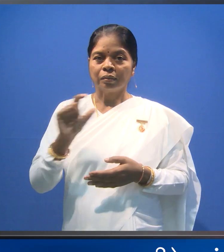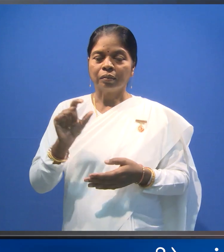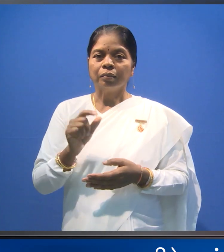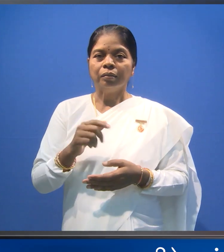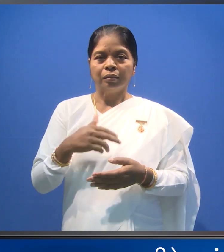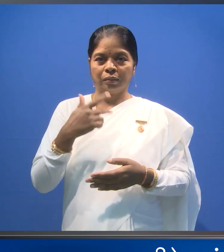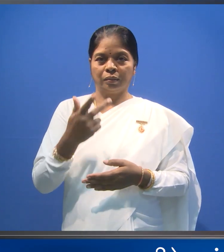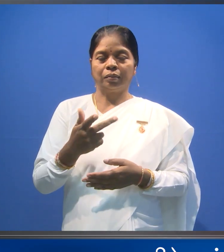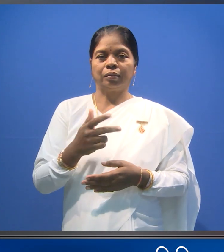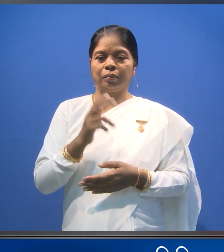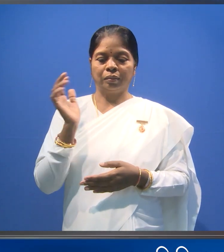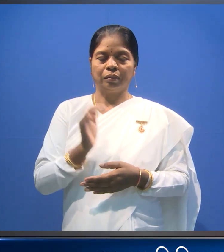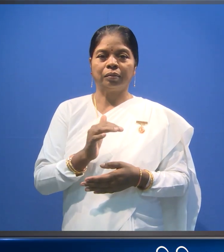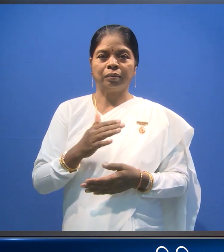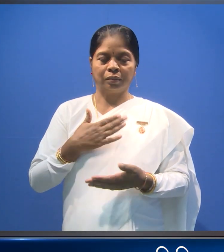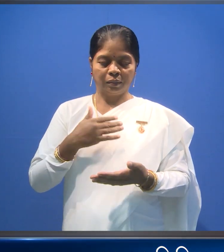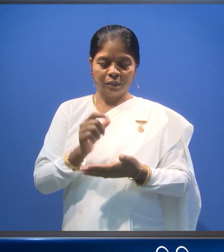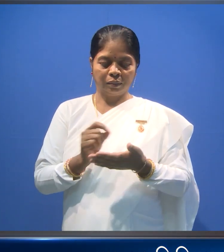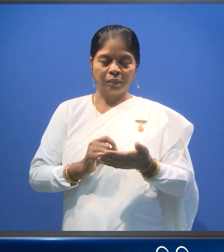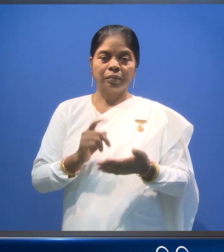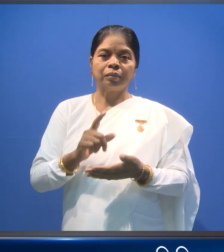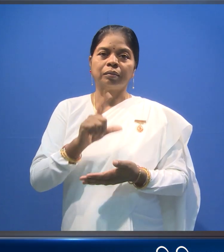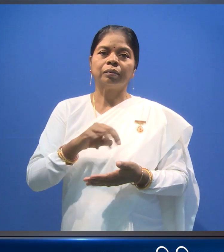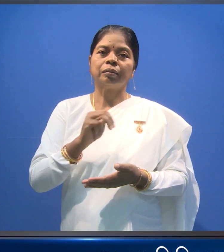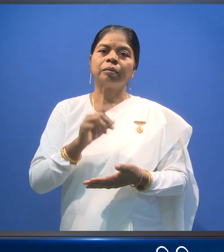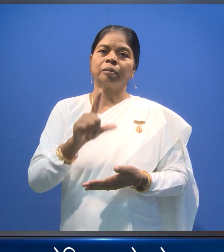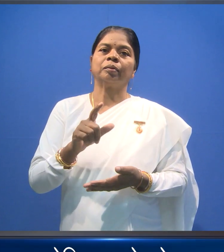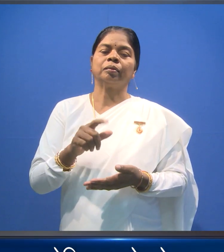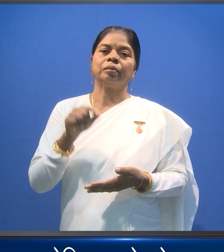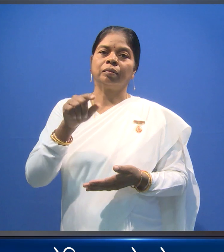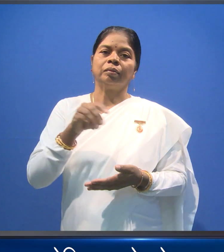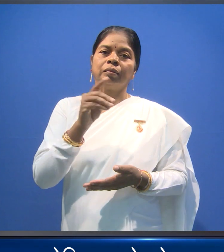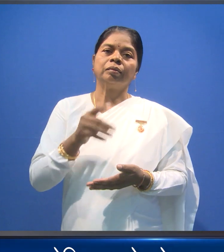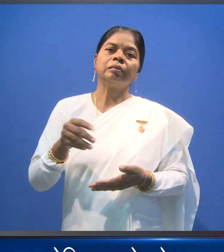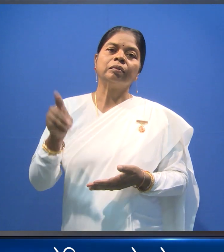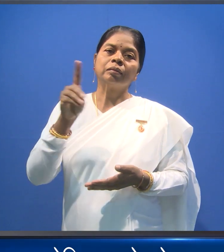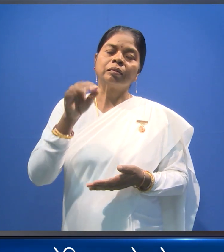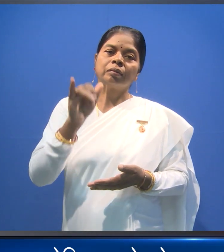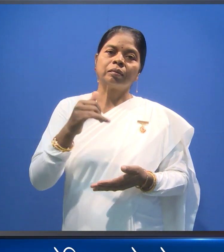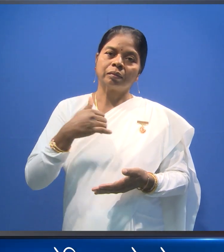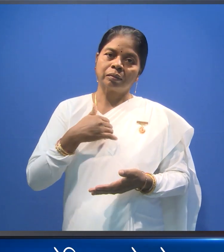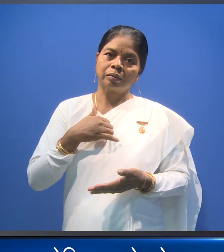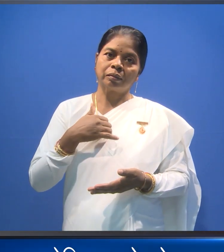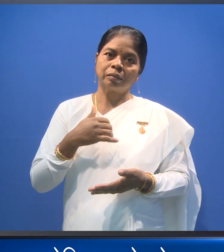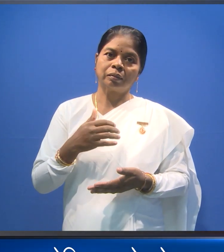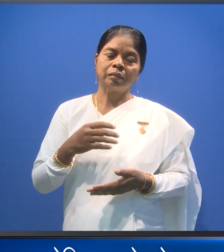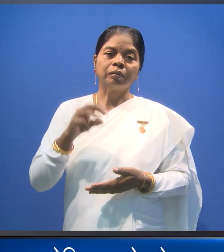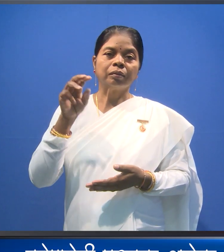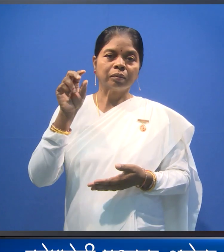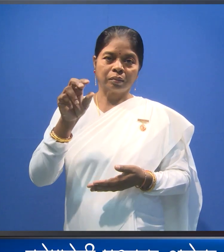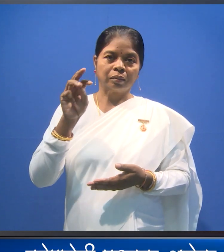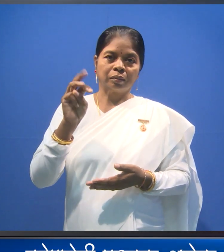आले. आपल्या लिहिण्याच्या कलेमुळे त्यांनी ओडिया भाषेबरोबरच स्वतःलाही अमर